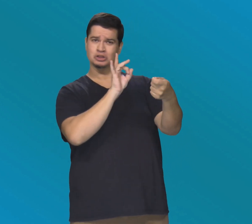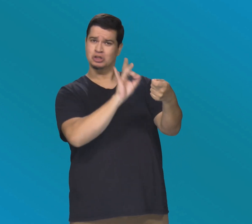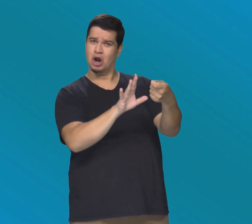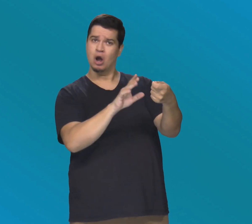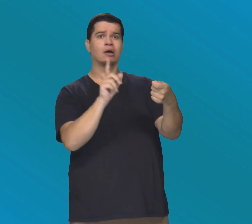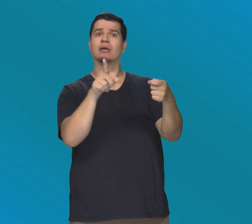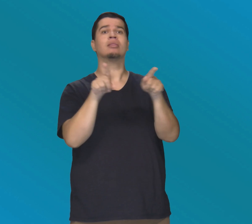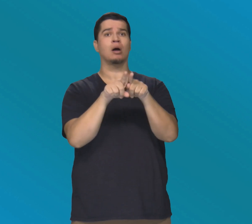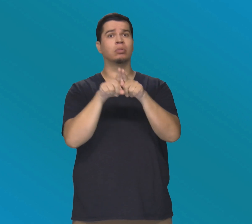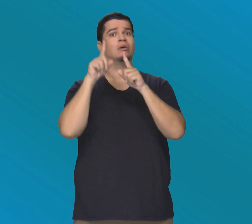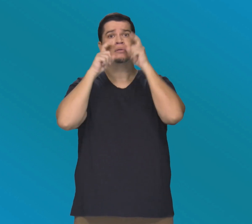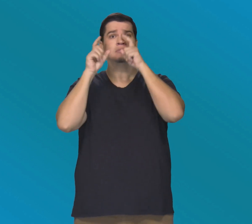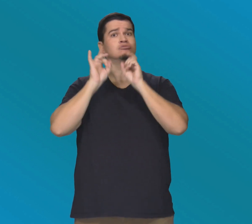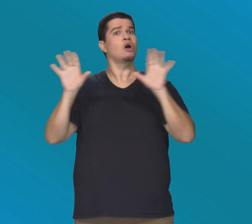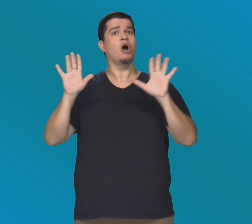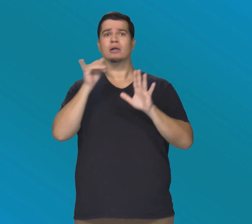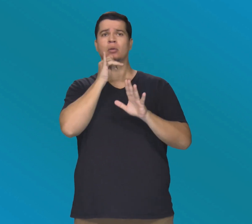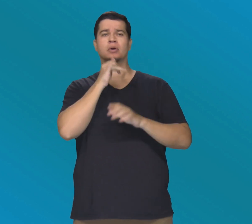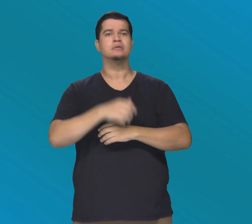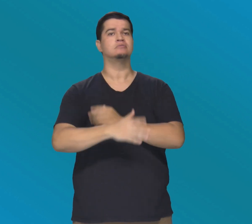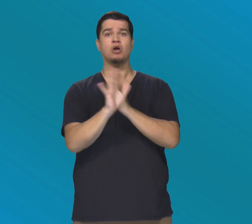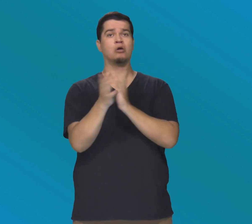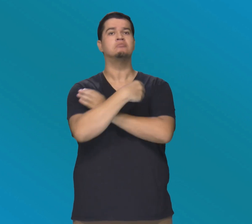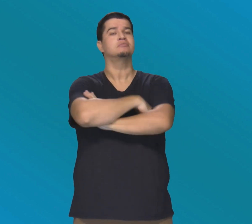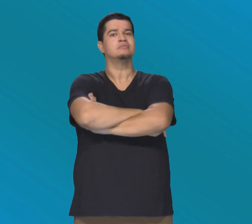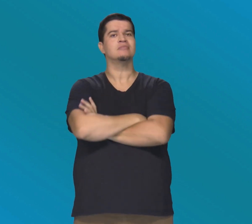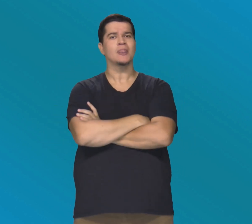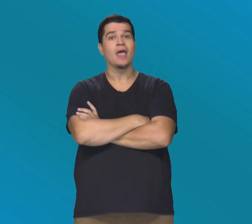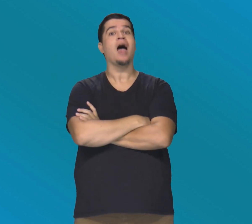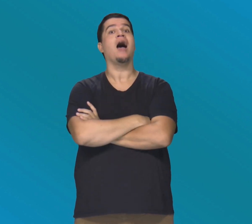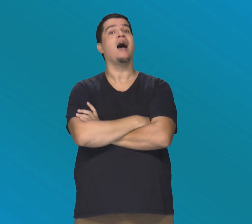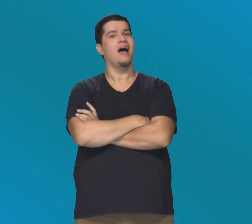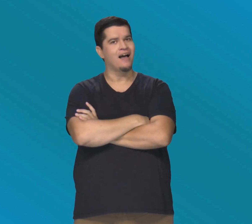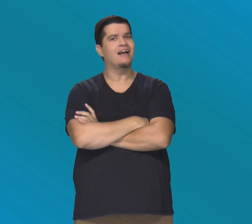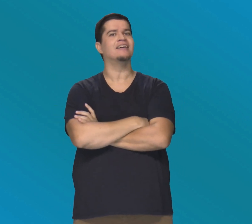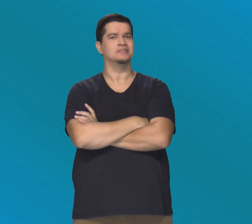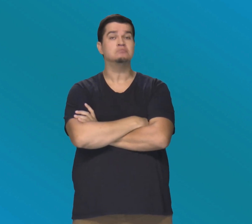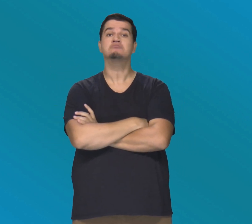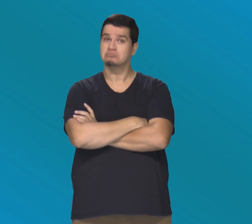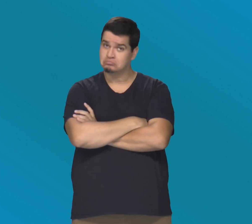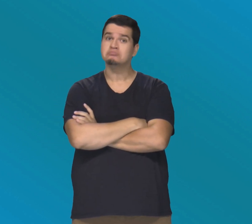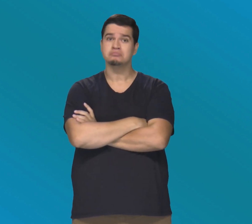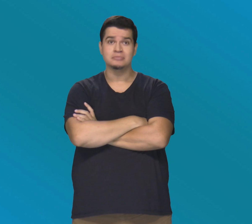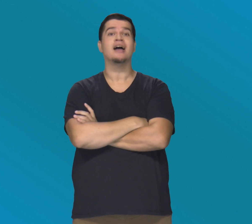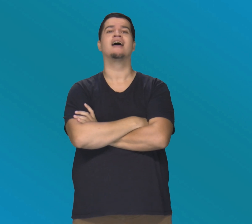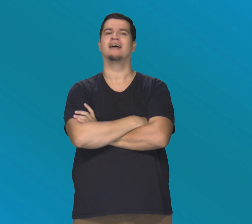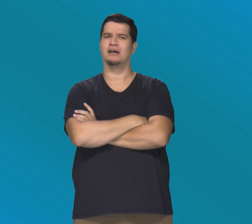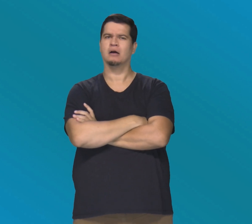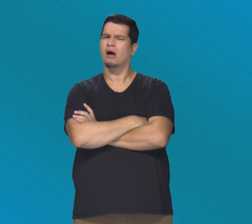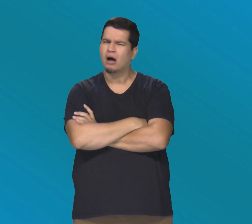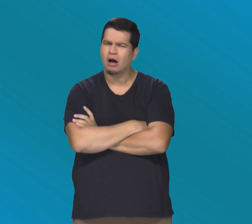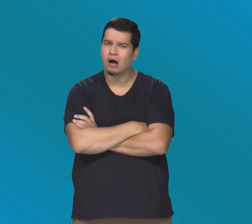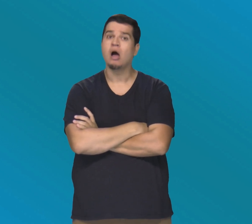fique olhando apelos pros sinais ou pras mãos por exemplo com as mãos cruzadas você tem expressões faciais viu